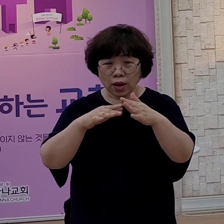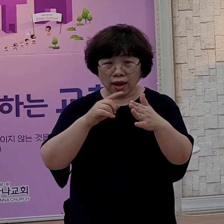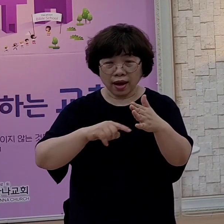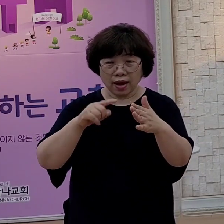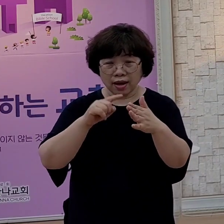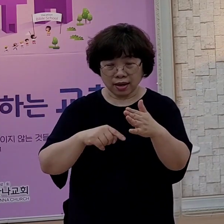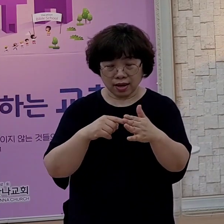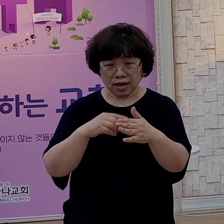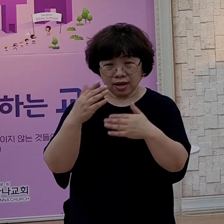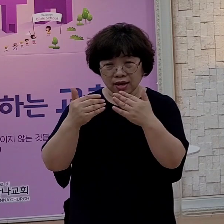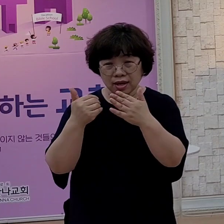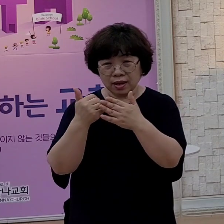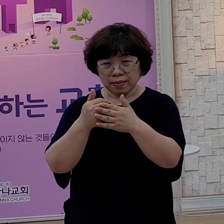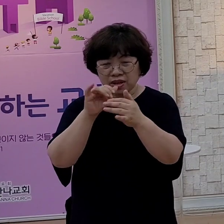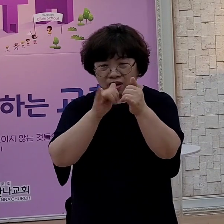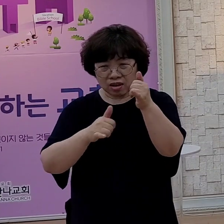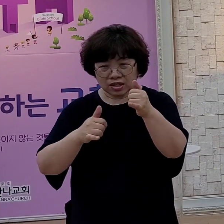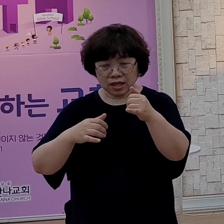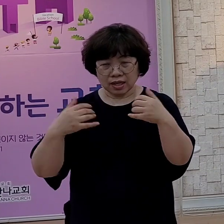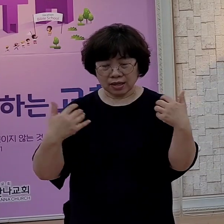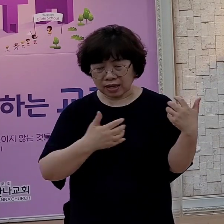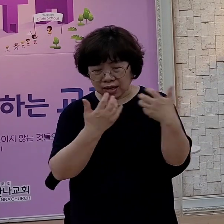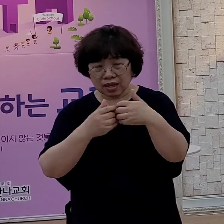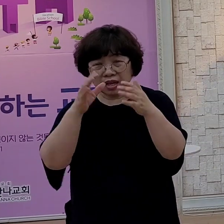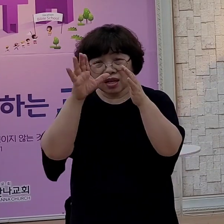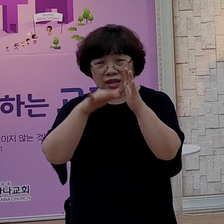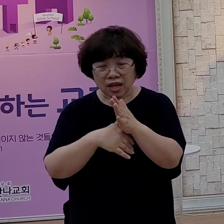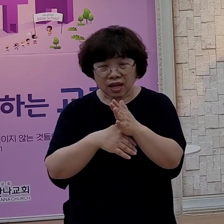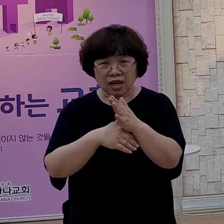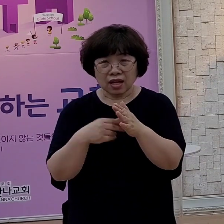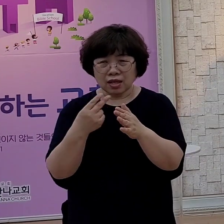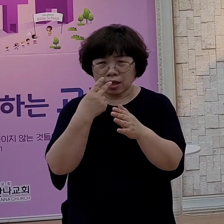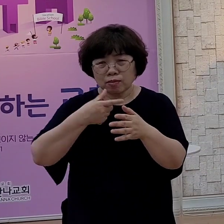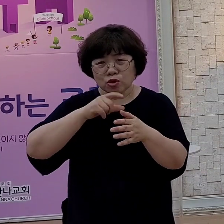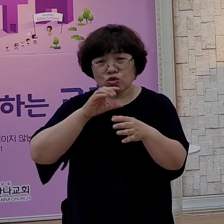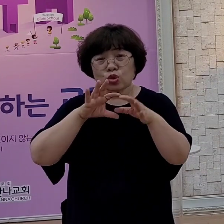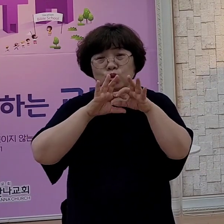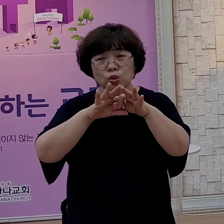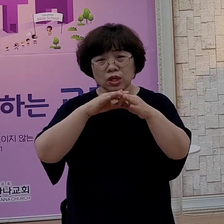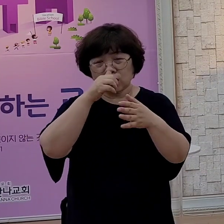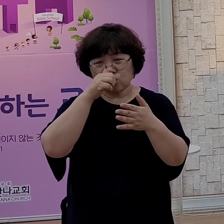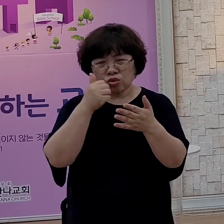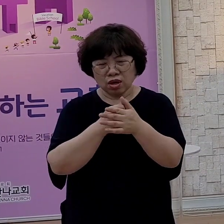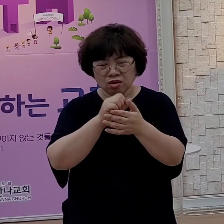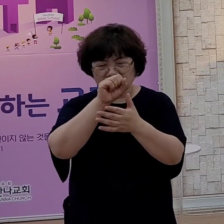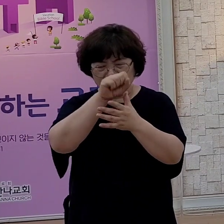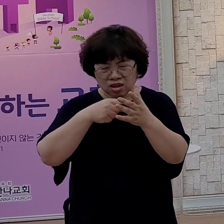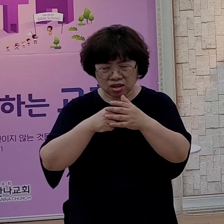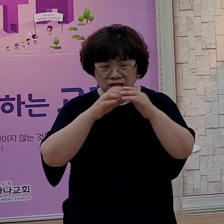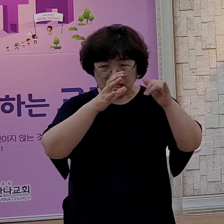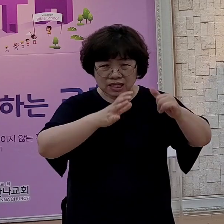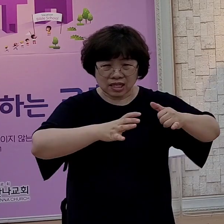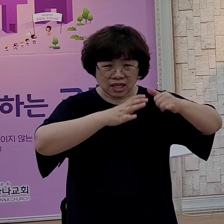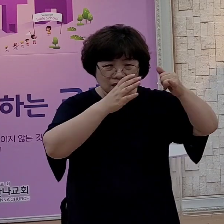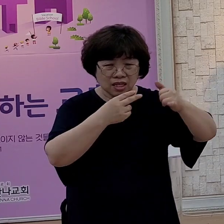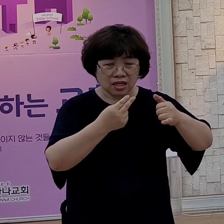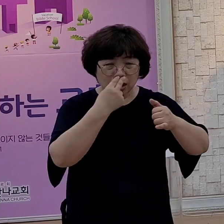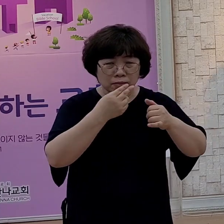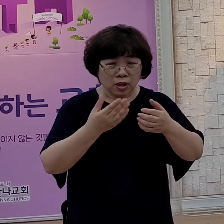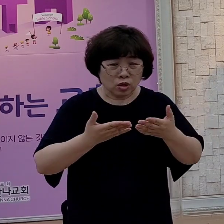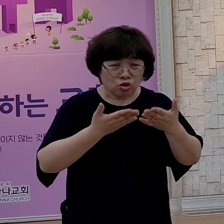성지방 문지방에서 흘러나오는 그 성수로 말미암아 죄로 썩은 이 세상을 살릴 수